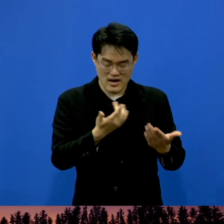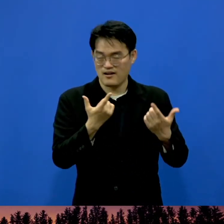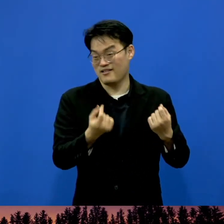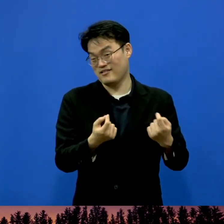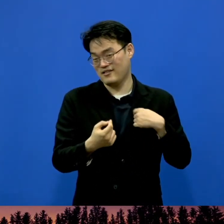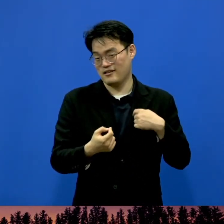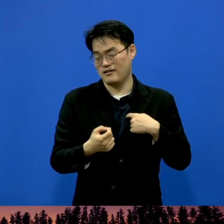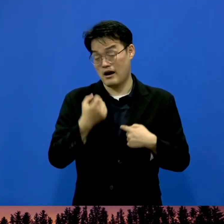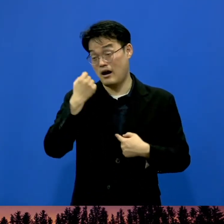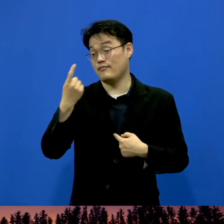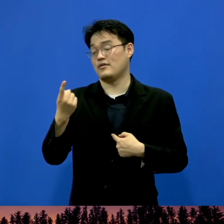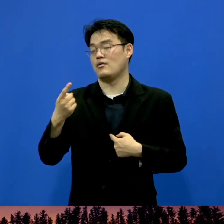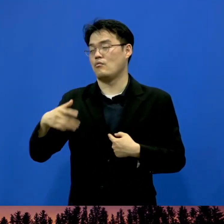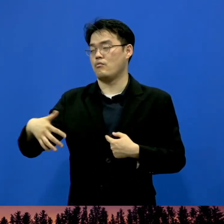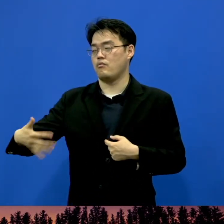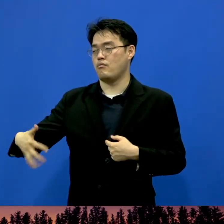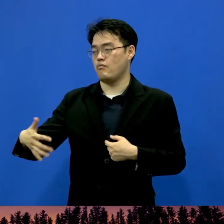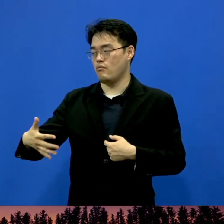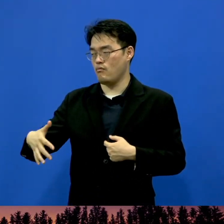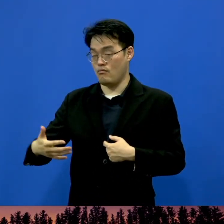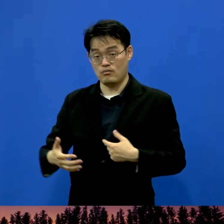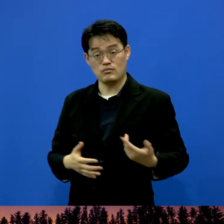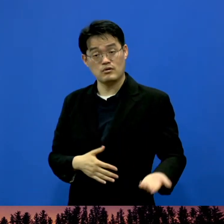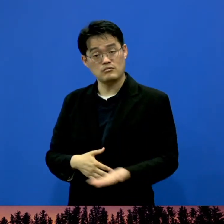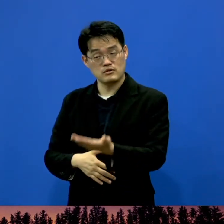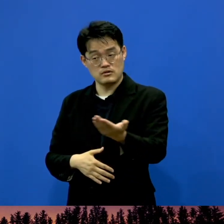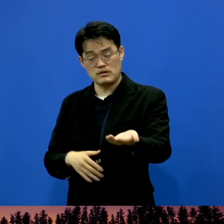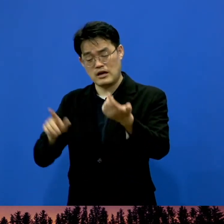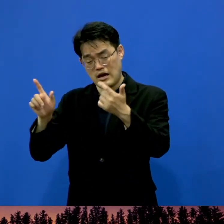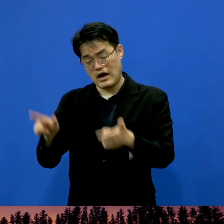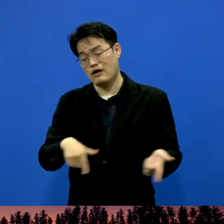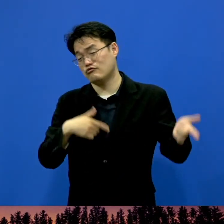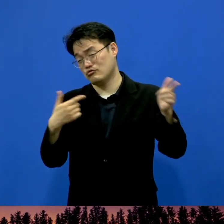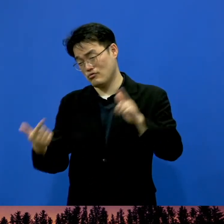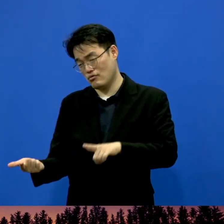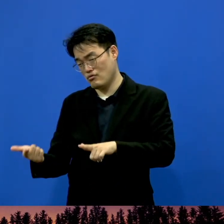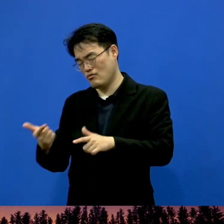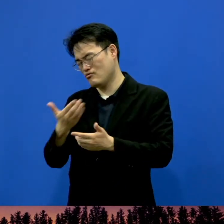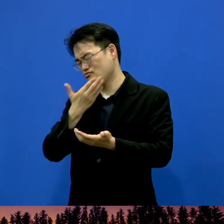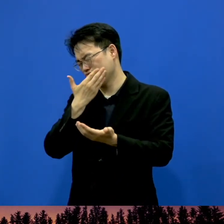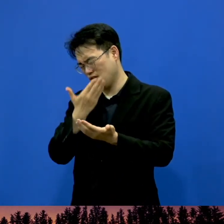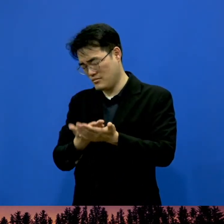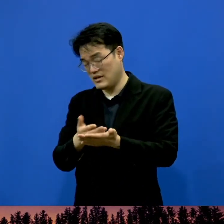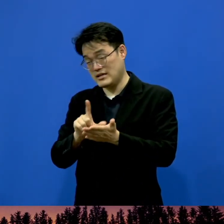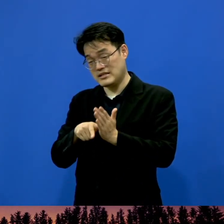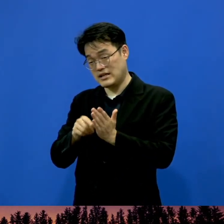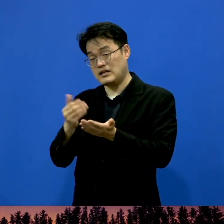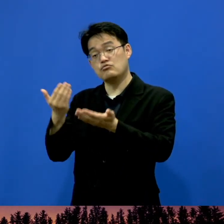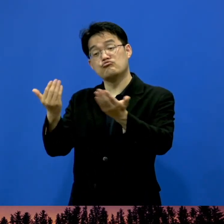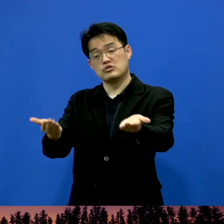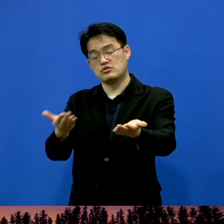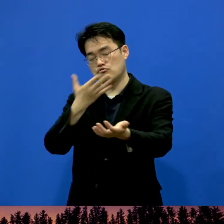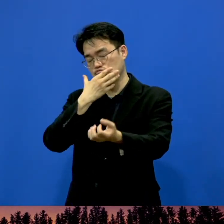엄청난 거예요. 엄청난 거예요. 여러분 하루도 엄청난 거예요. 시간은 우리에게 주신